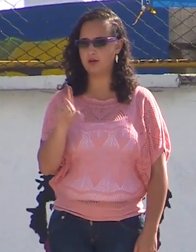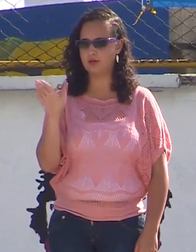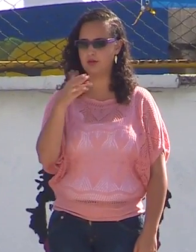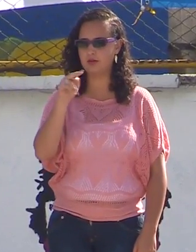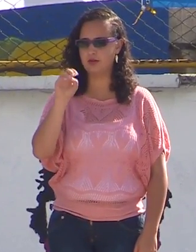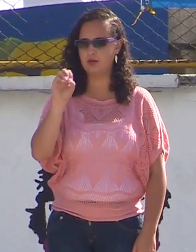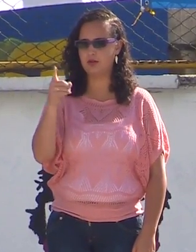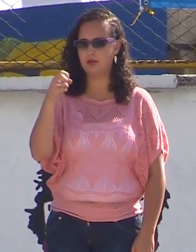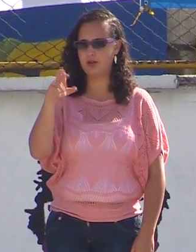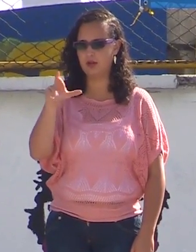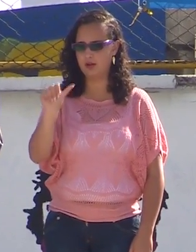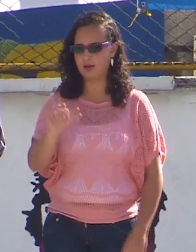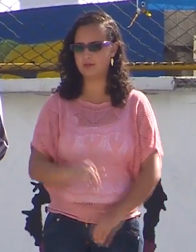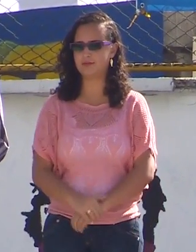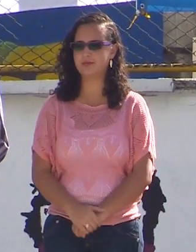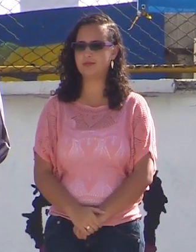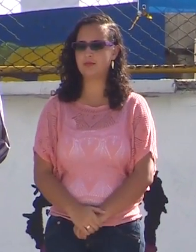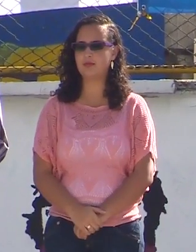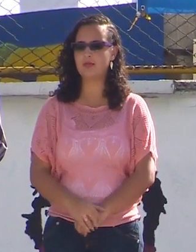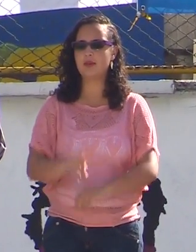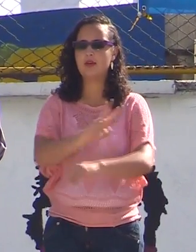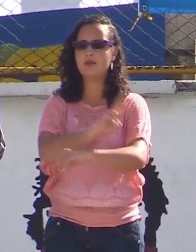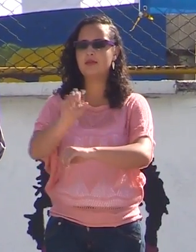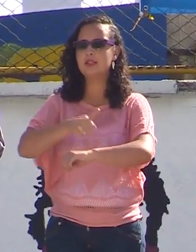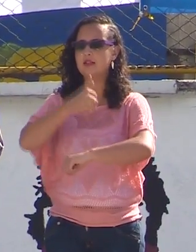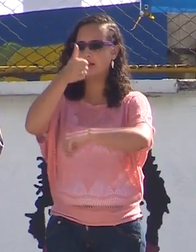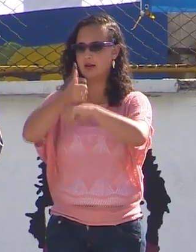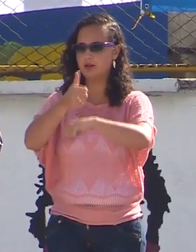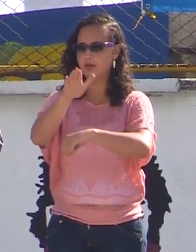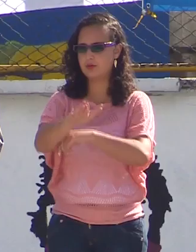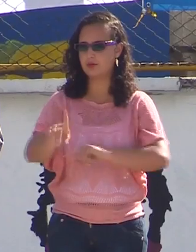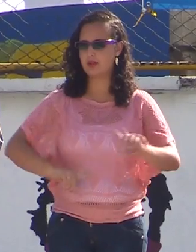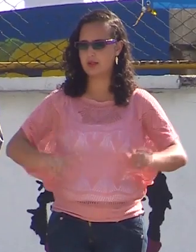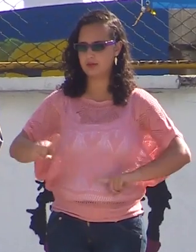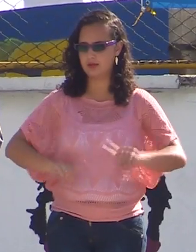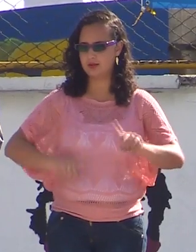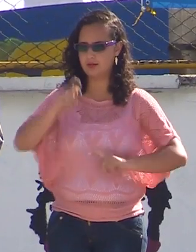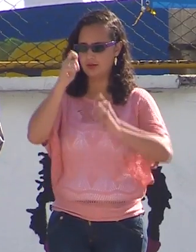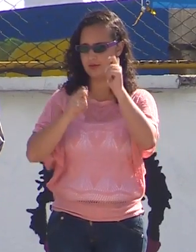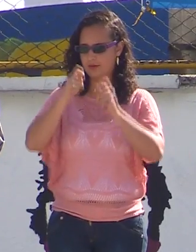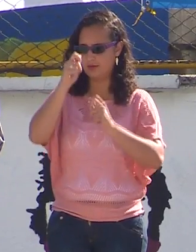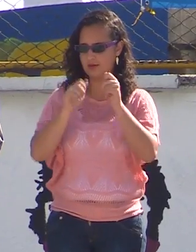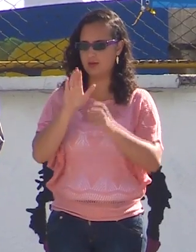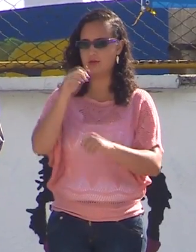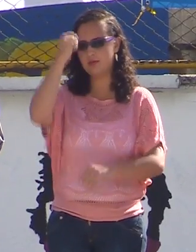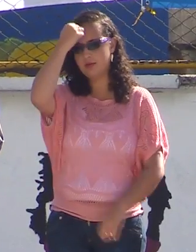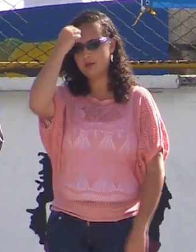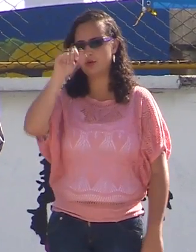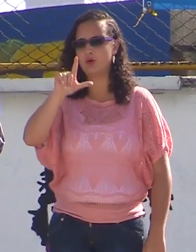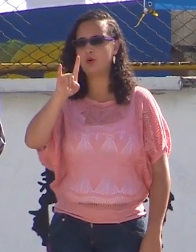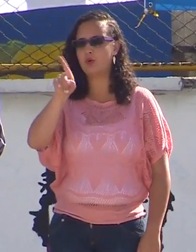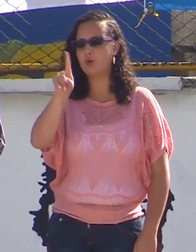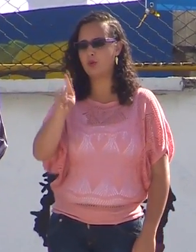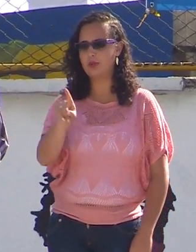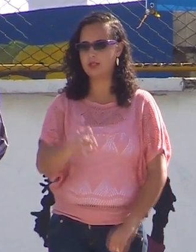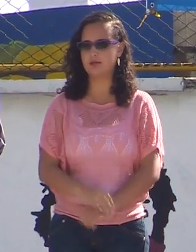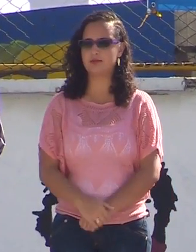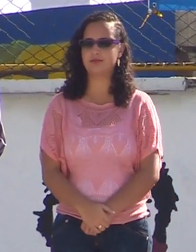administrativo y financiero, profesor Luis Higuera, y el representante de los